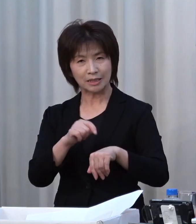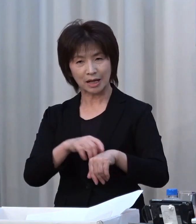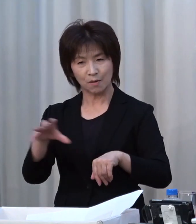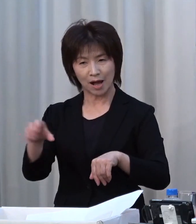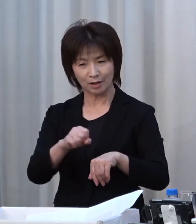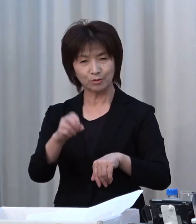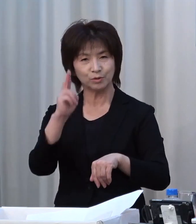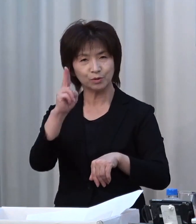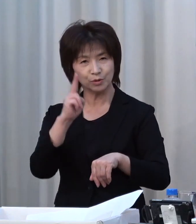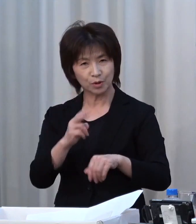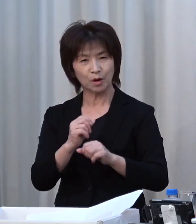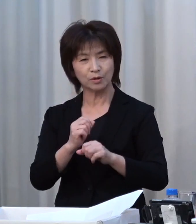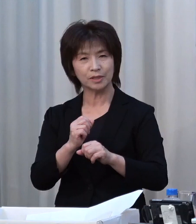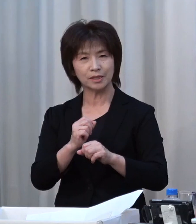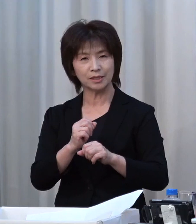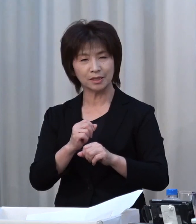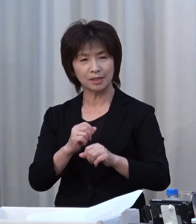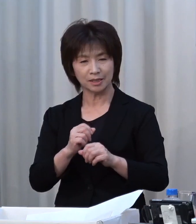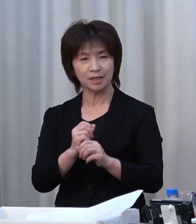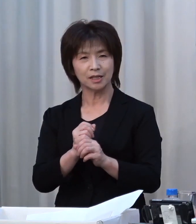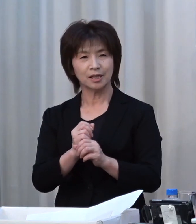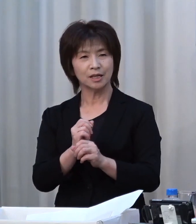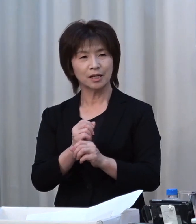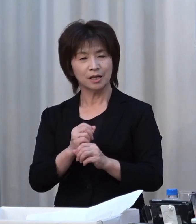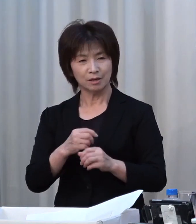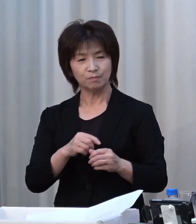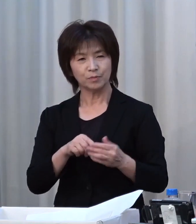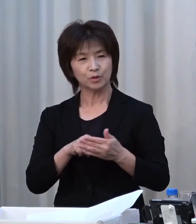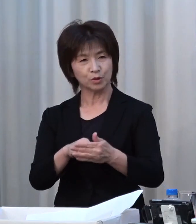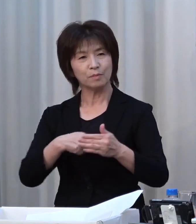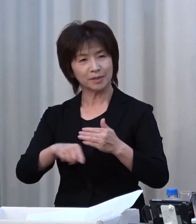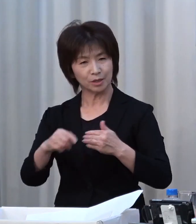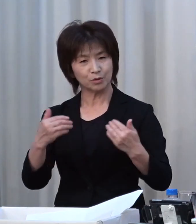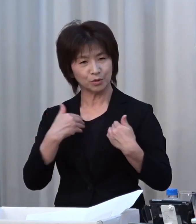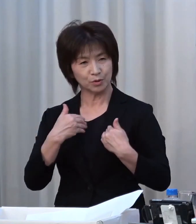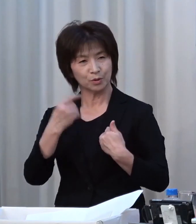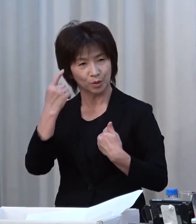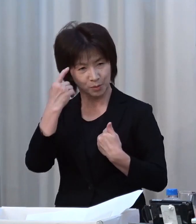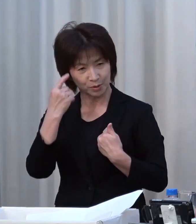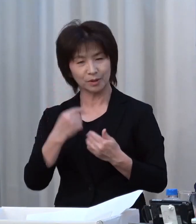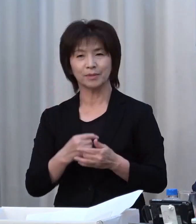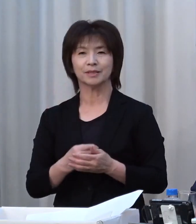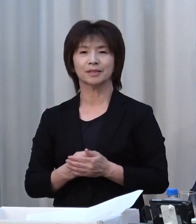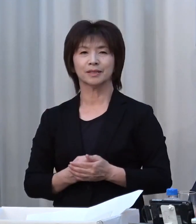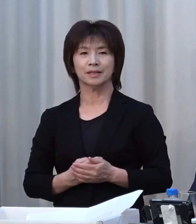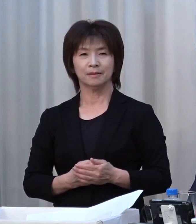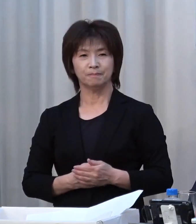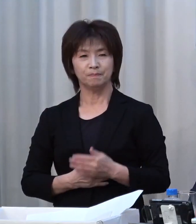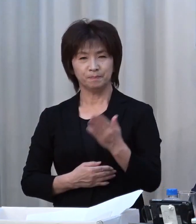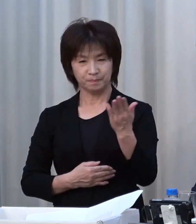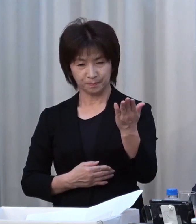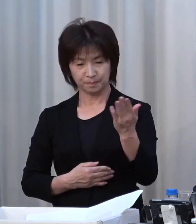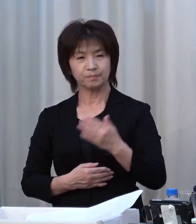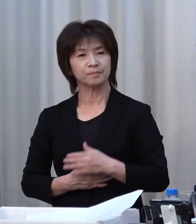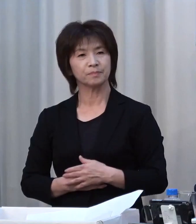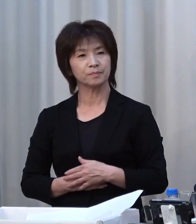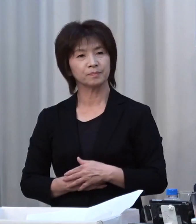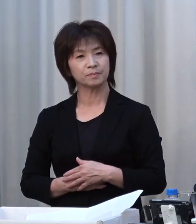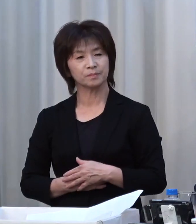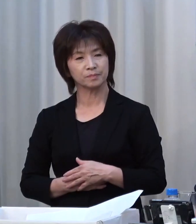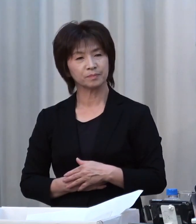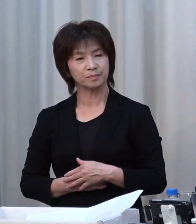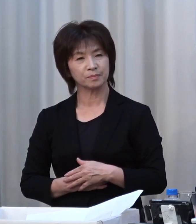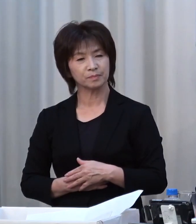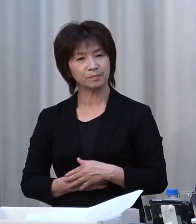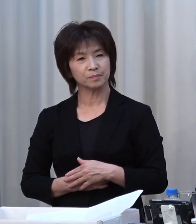ように、努めていくって、これがですね、大変必要だと私は思っております。 ちょっと今の質問